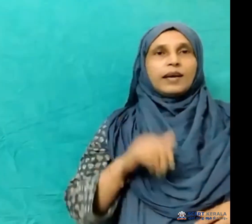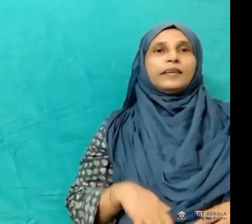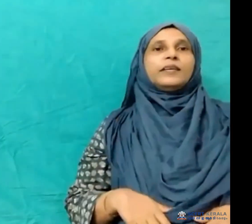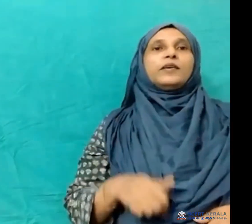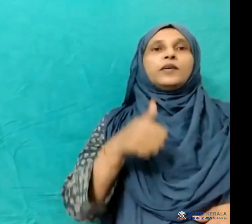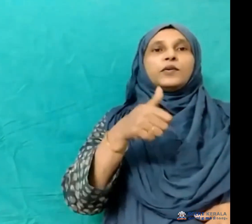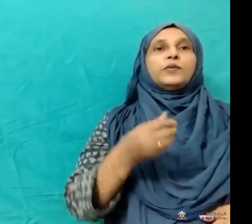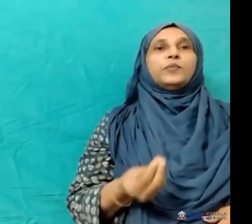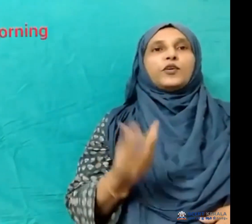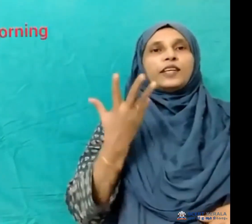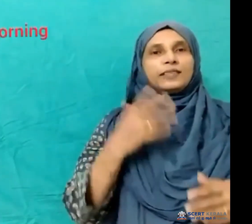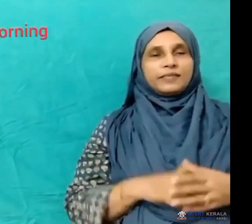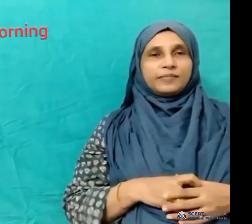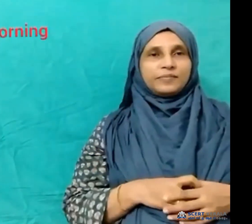ഹായ്, ഗുഡ് മോർണിംഗ്.